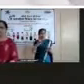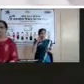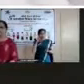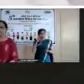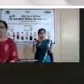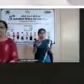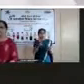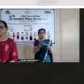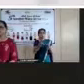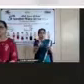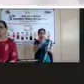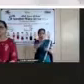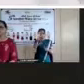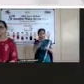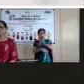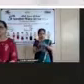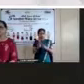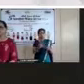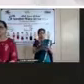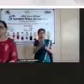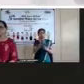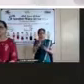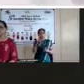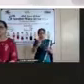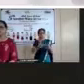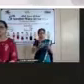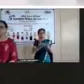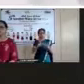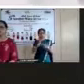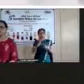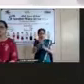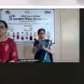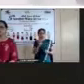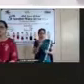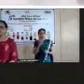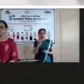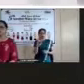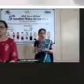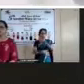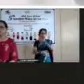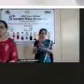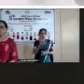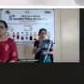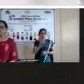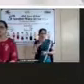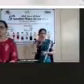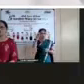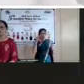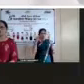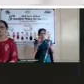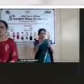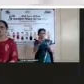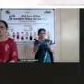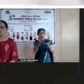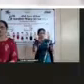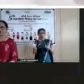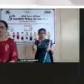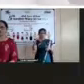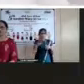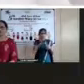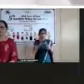संगठनों, दिव्यांगजन संगठनों, माता पिता एवं अभिभावक के संगठनों, सहकारी समितियों ने अपनी सहभागिता सुनिश्चित कराई